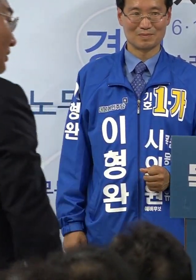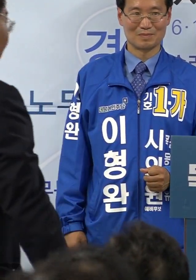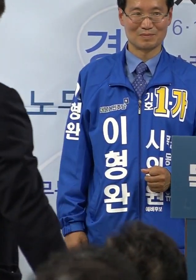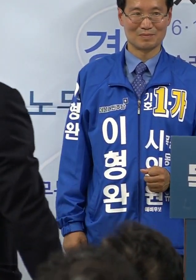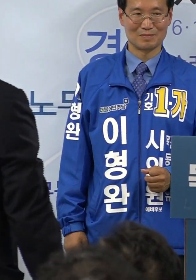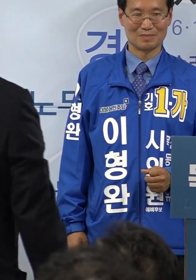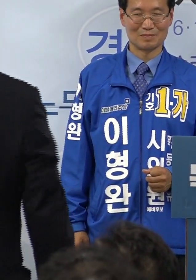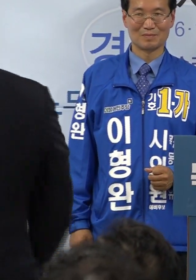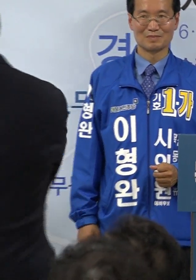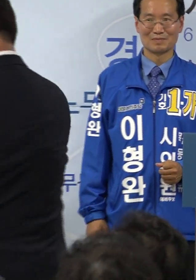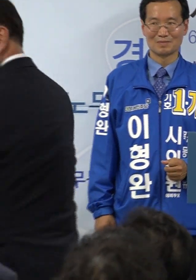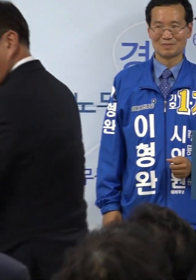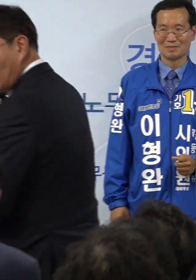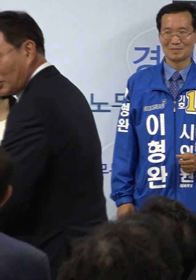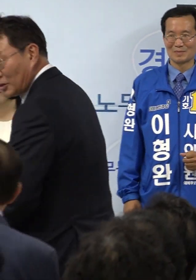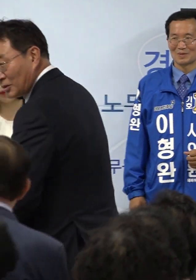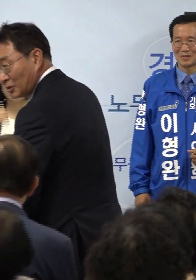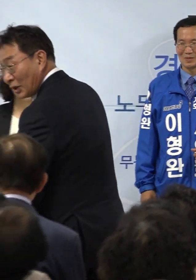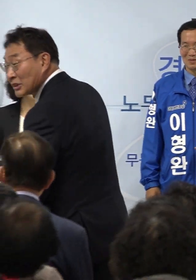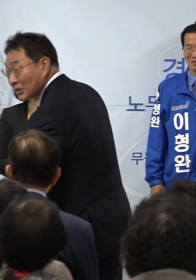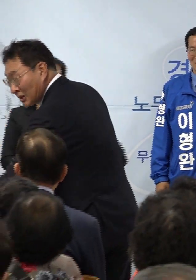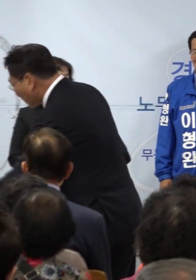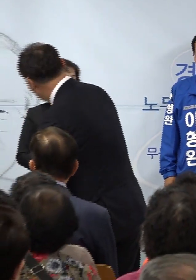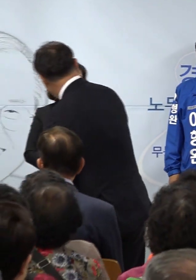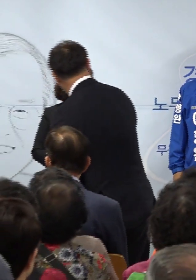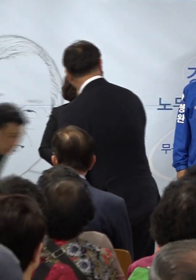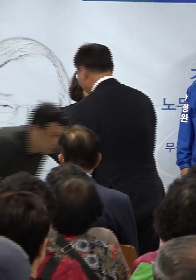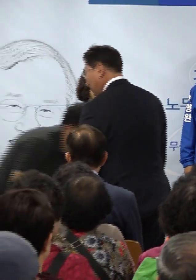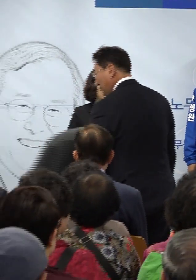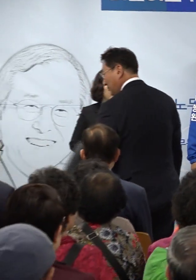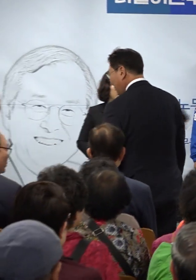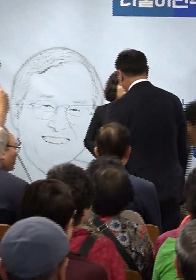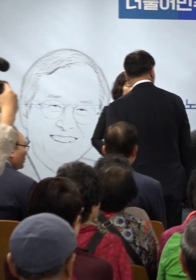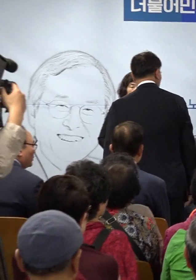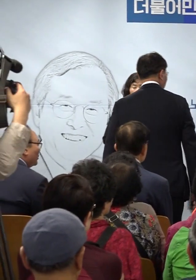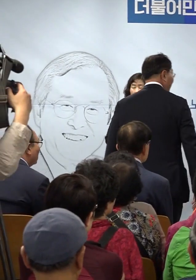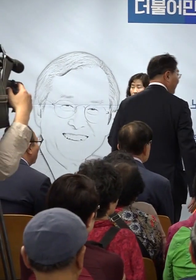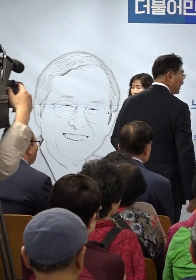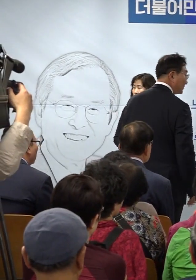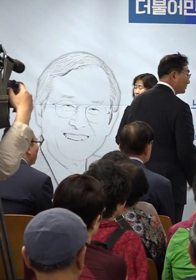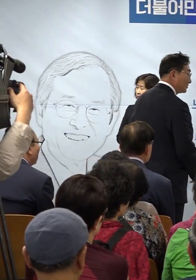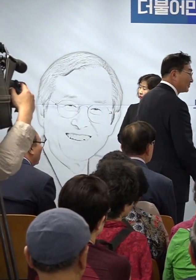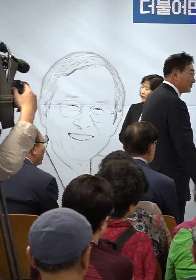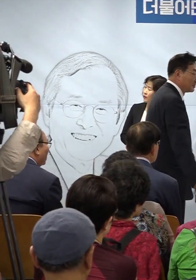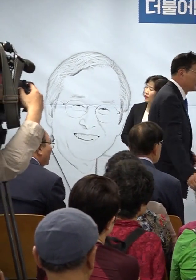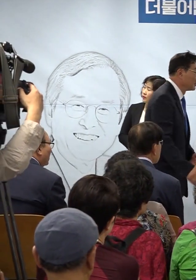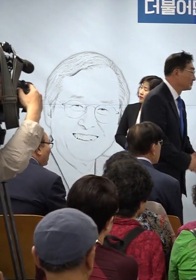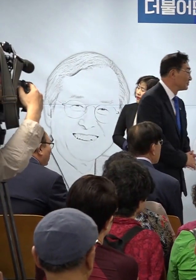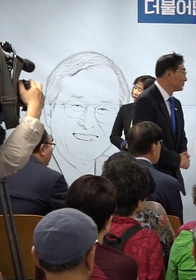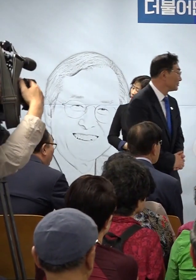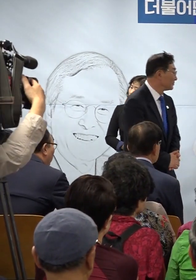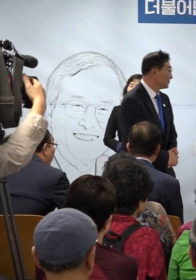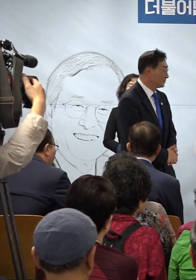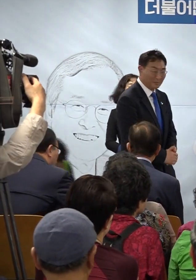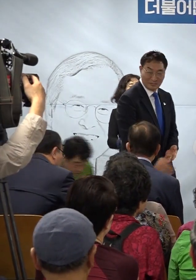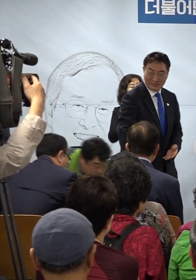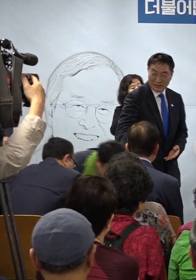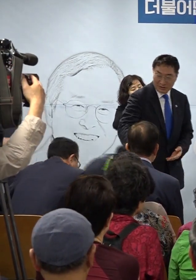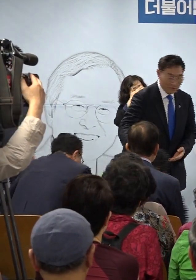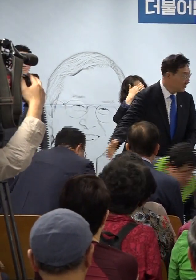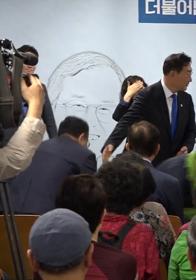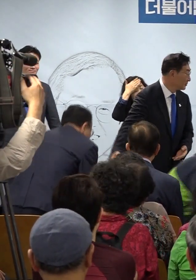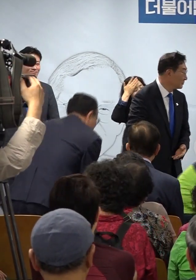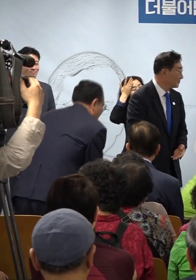해 주시기 바랍니다. 다시 한번. 자, 김종식 후보자님, 경선 후보자님들과 함께 우리 하나다